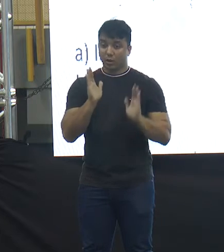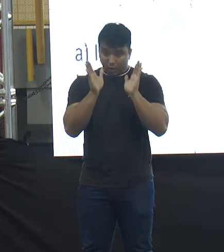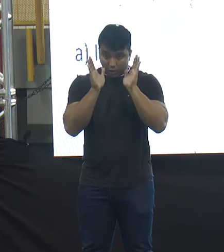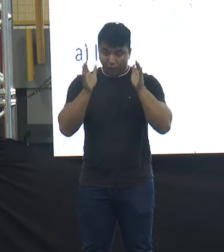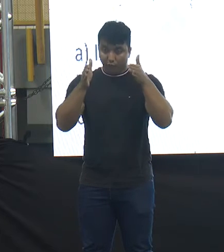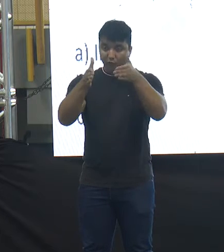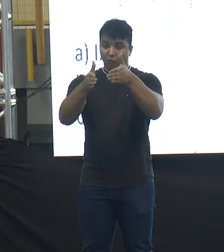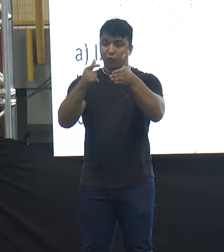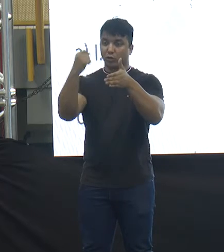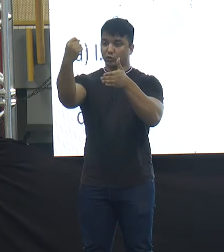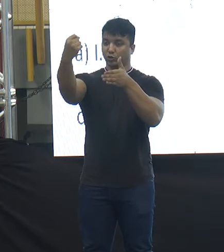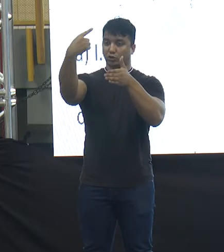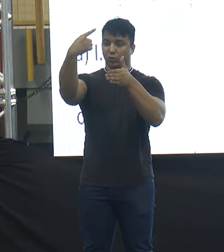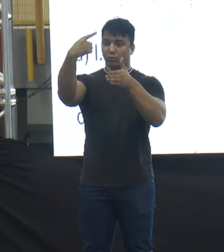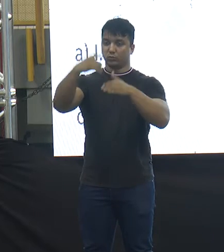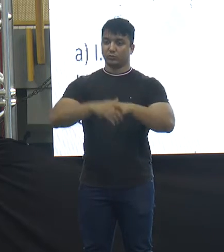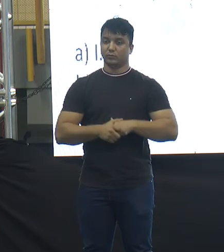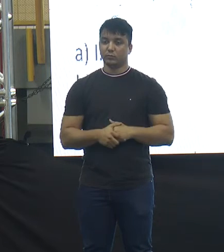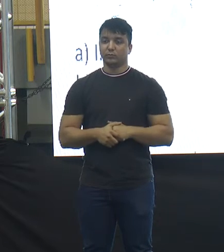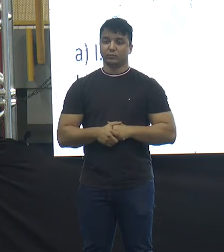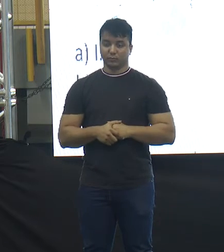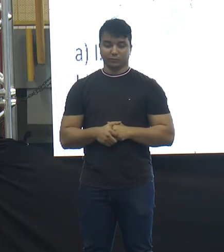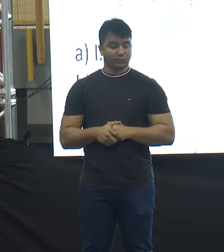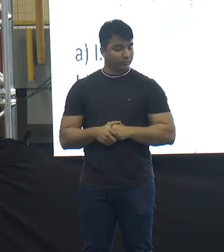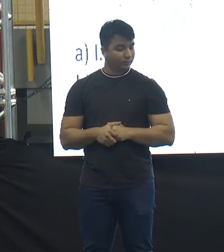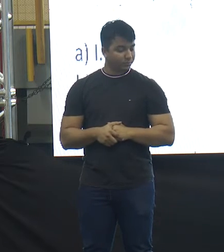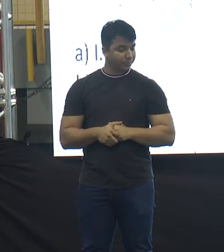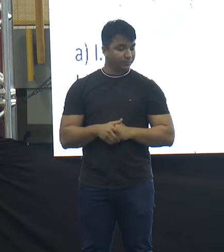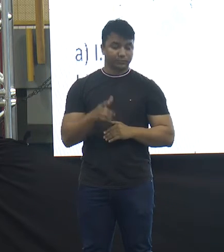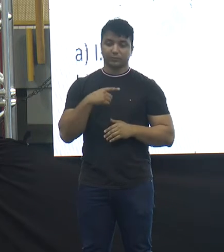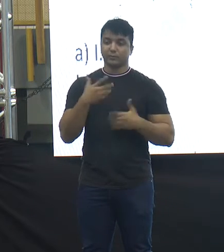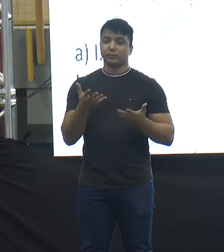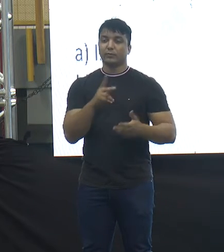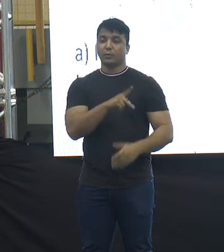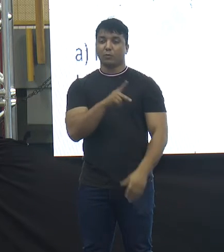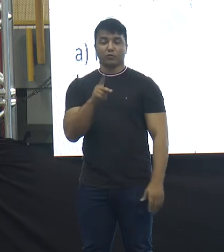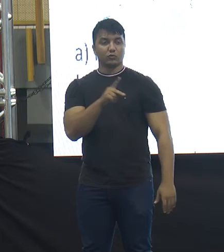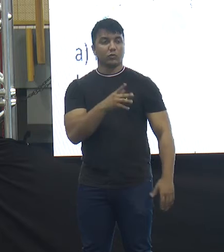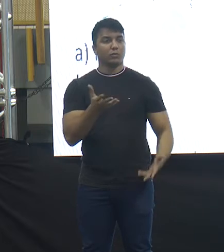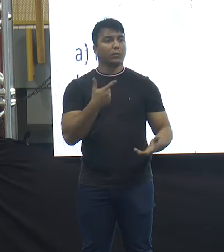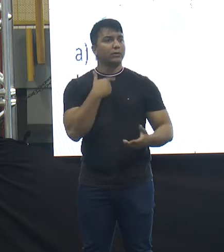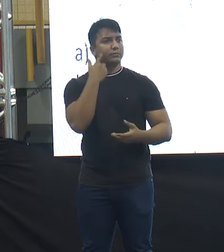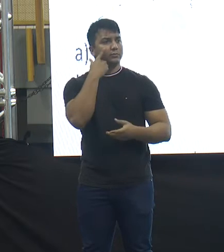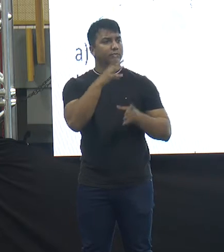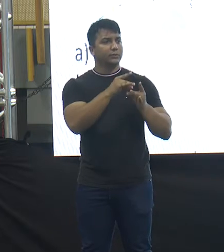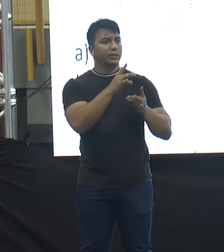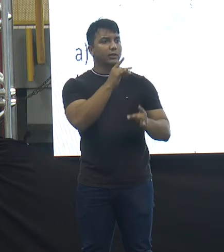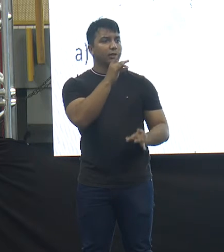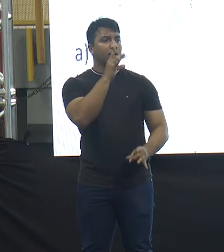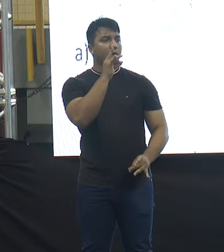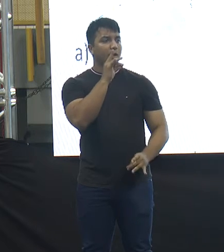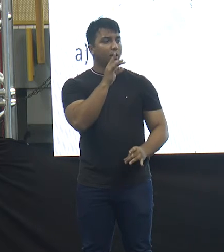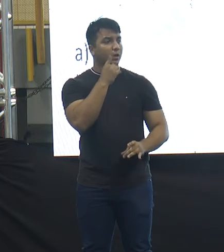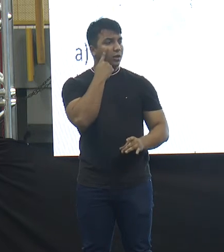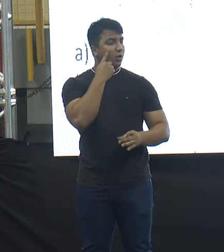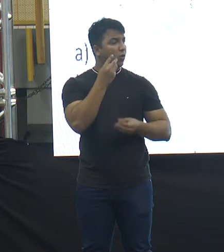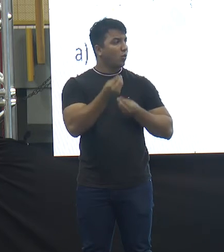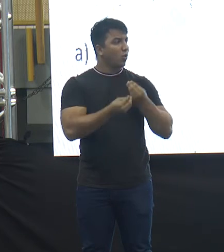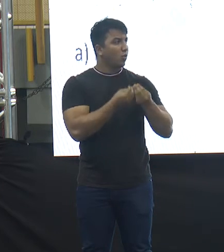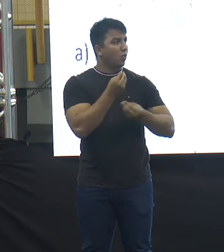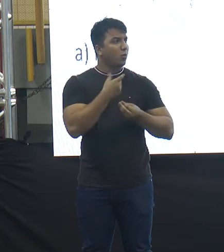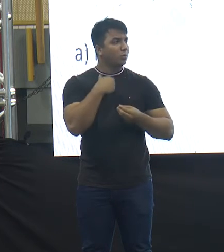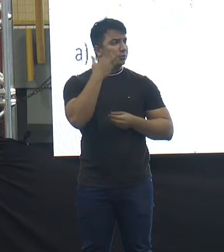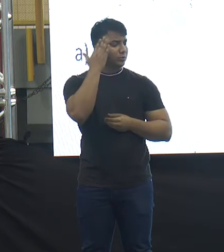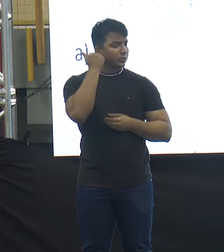voltada para o sol. Beleza. Professor, tem um detalhe aí. Como é que eu